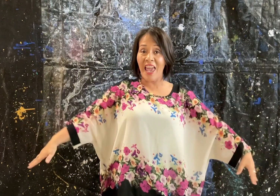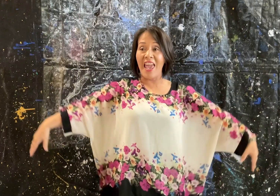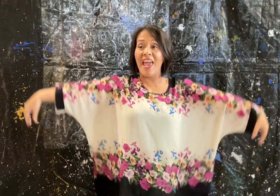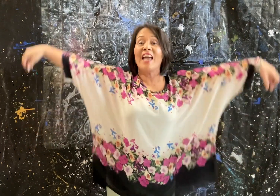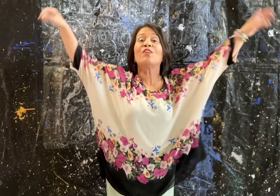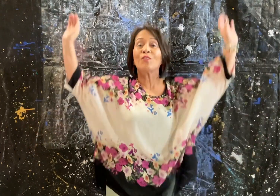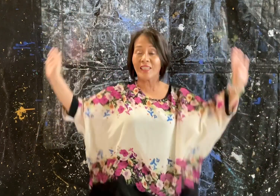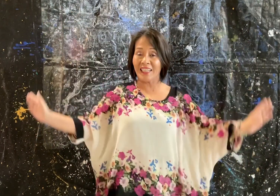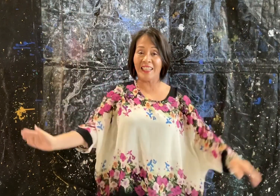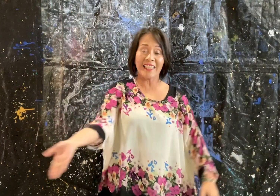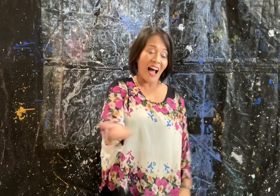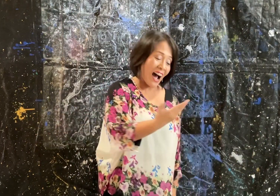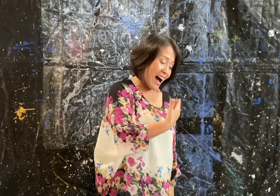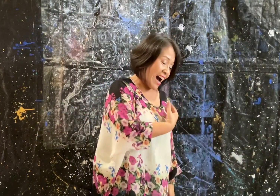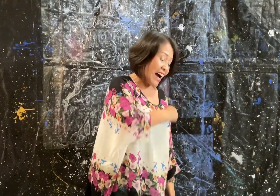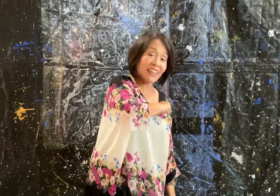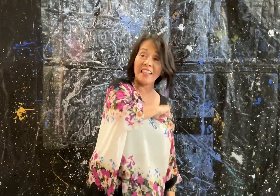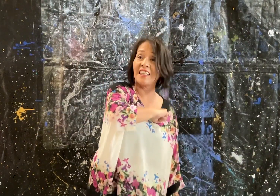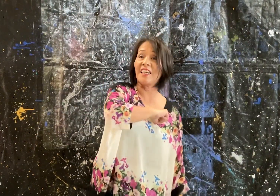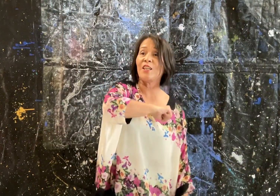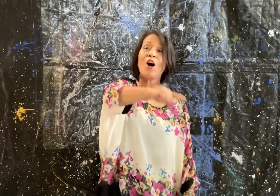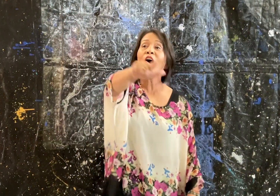で行きたいよ